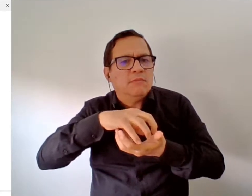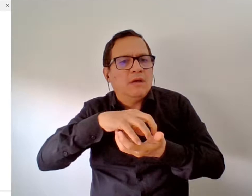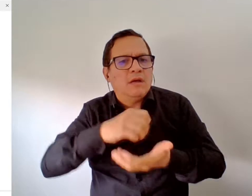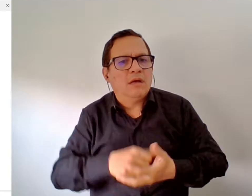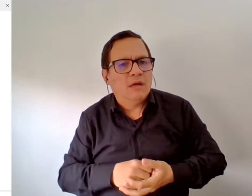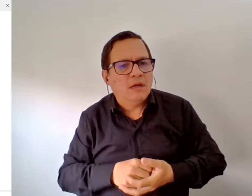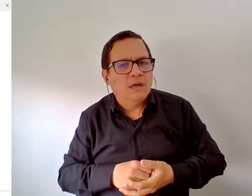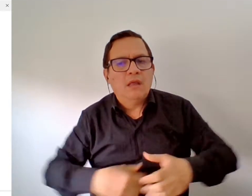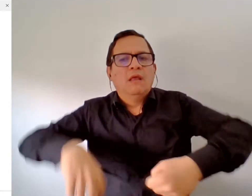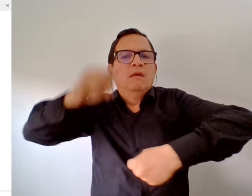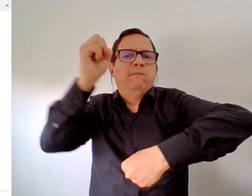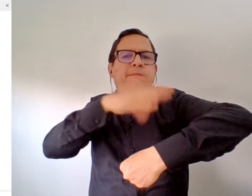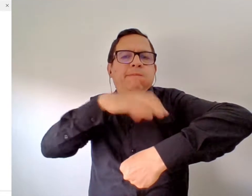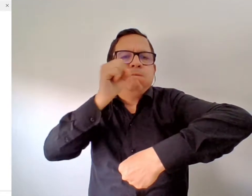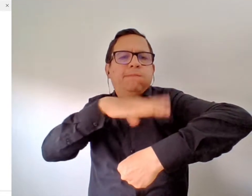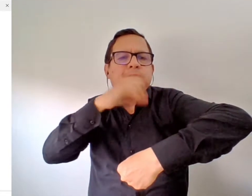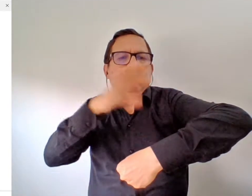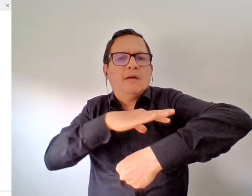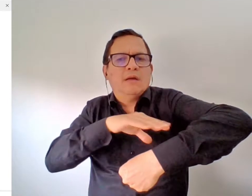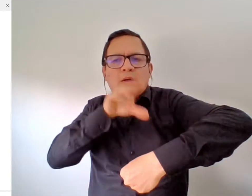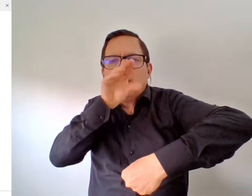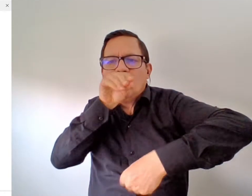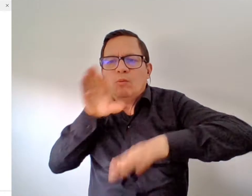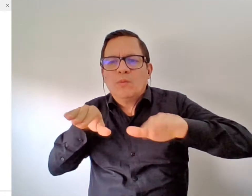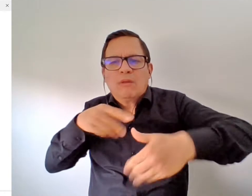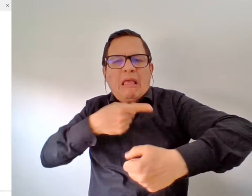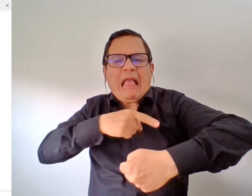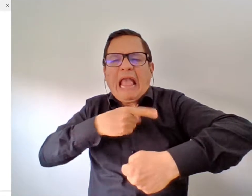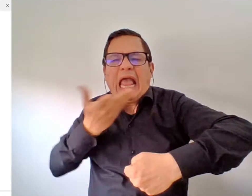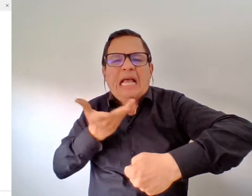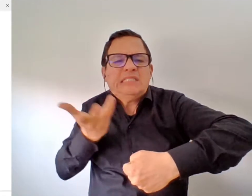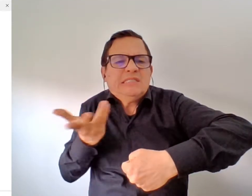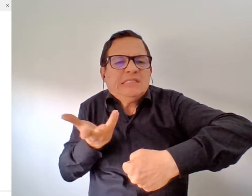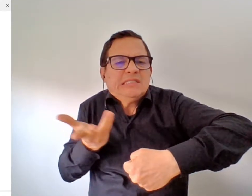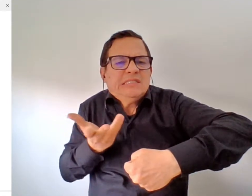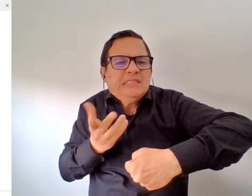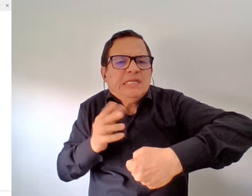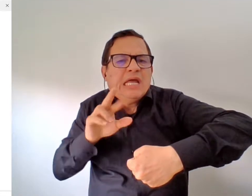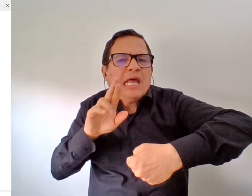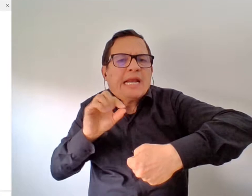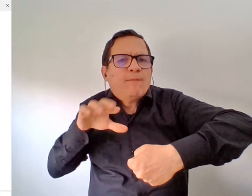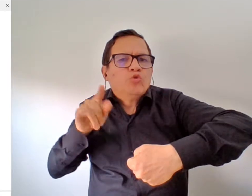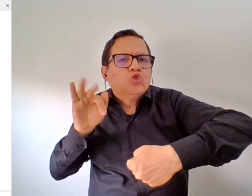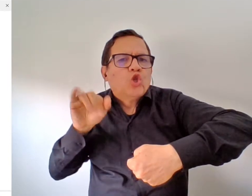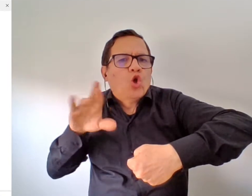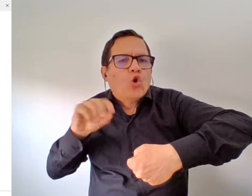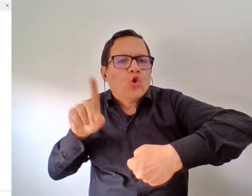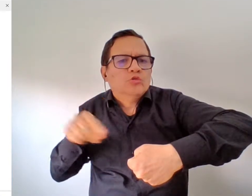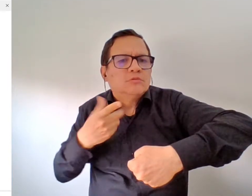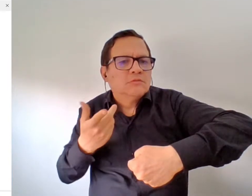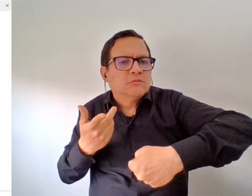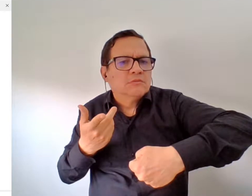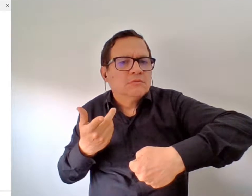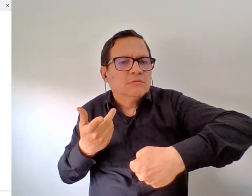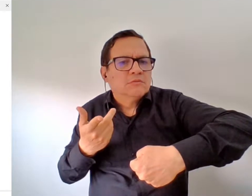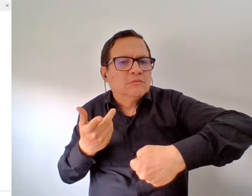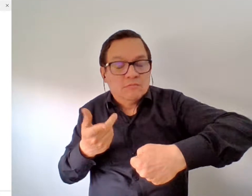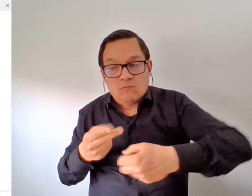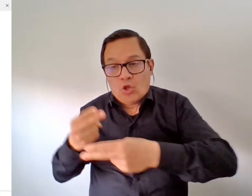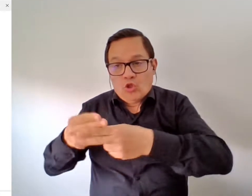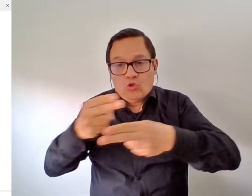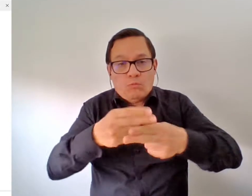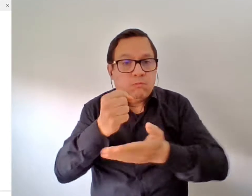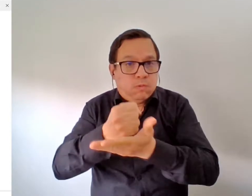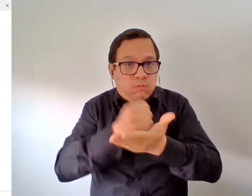los repositorios de NU/Linux? ¿Hay distribuciones de